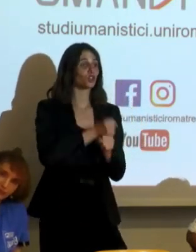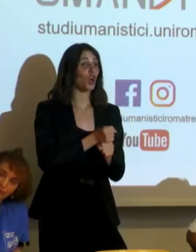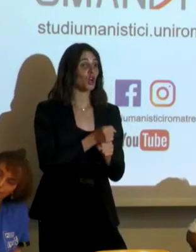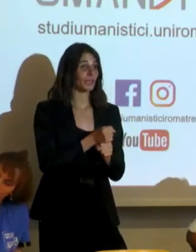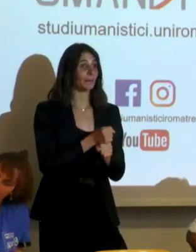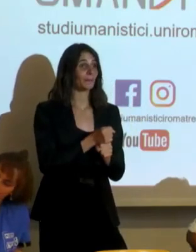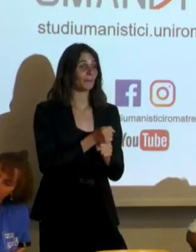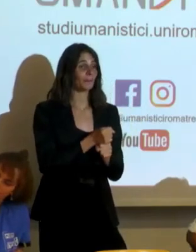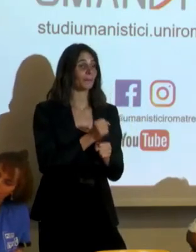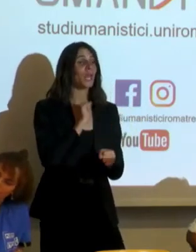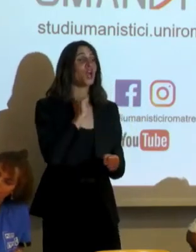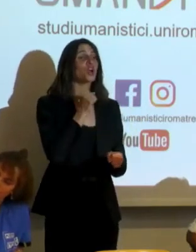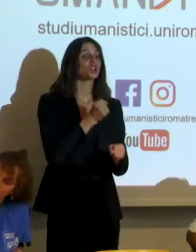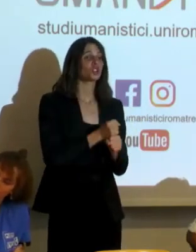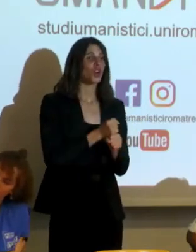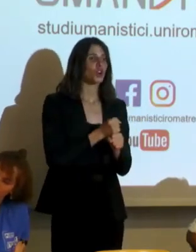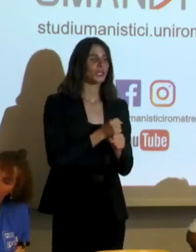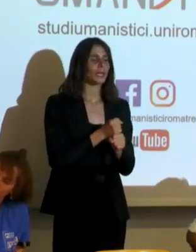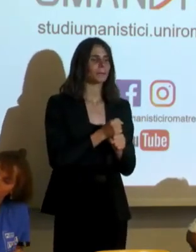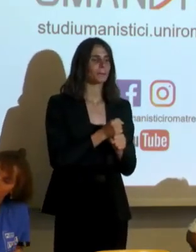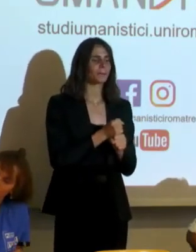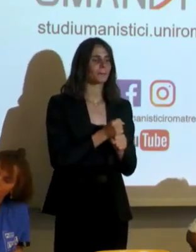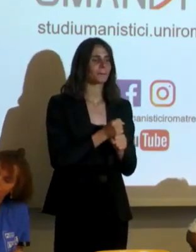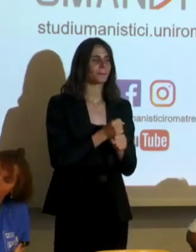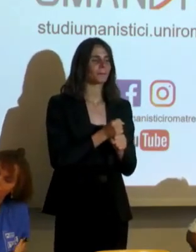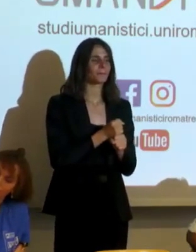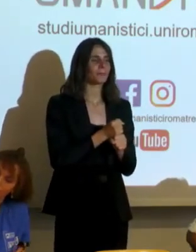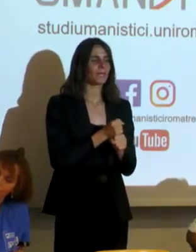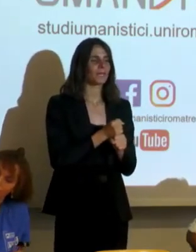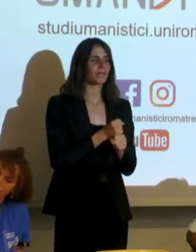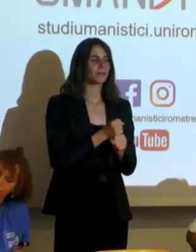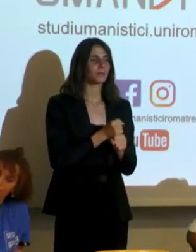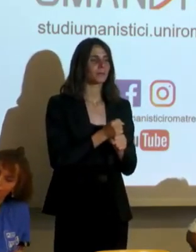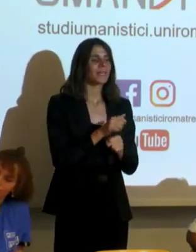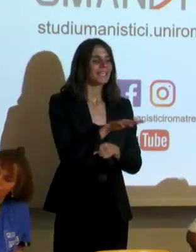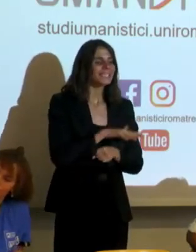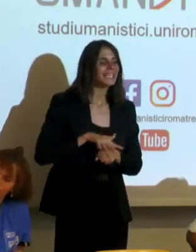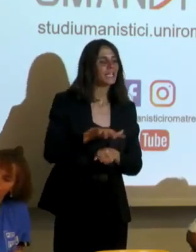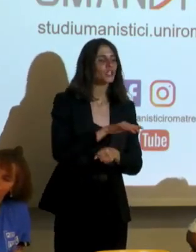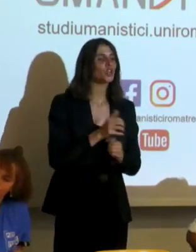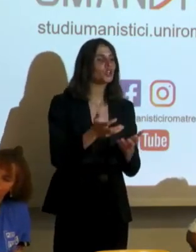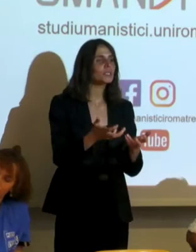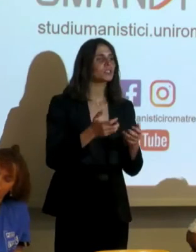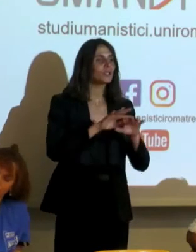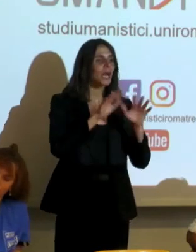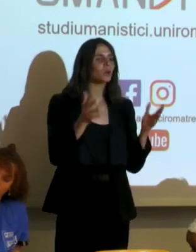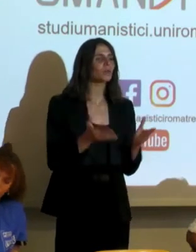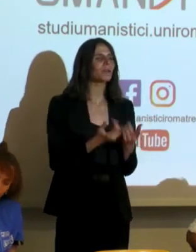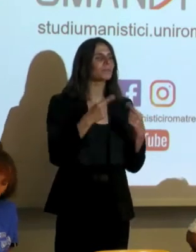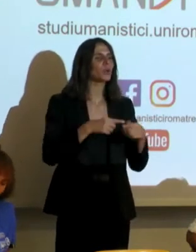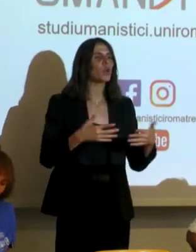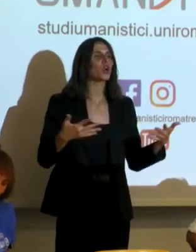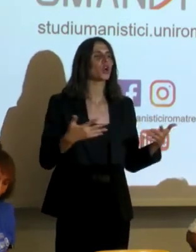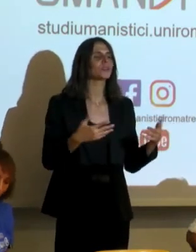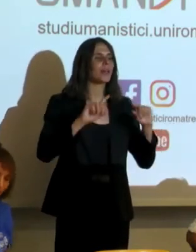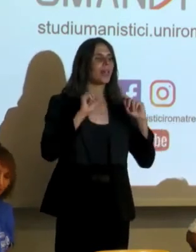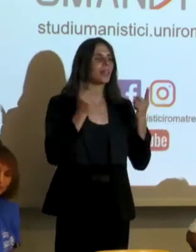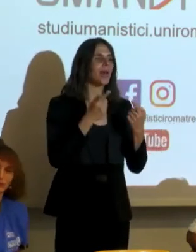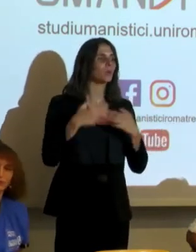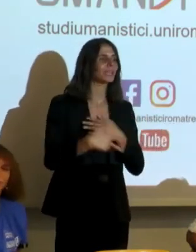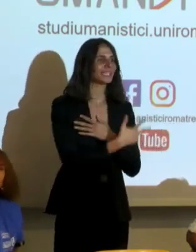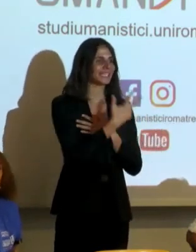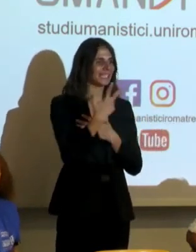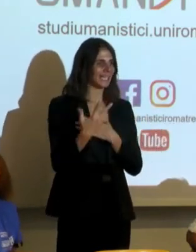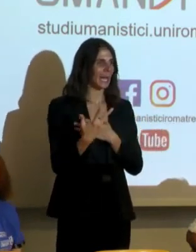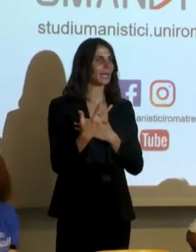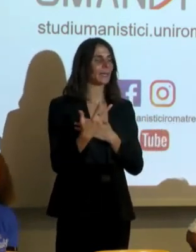territorio e società globale, che è la laurea triennale che diciamo così il nostro dipartimento offre per chi scelga